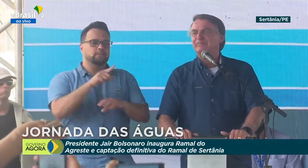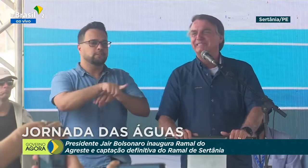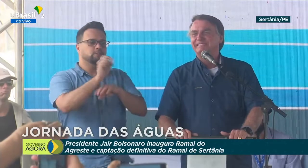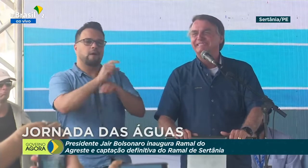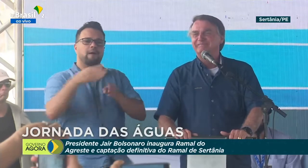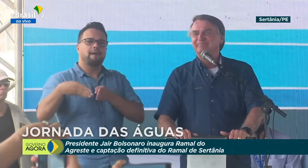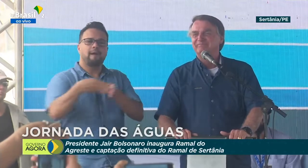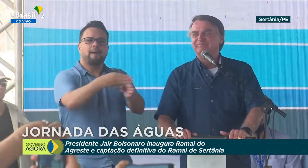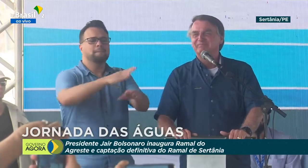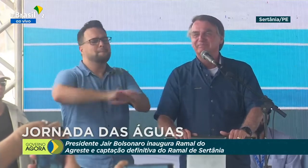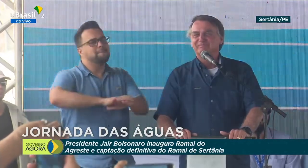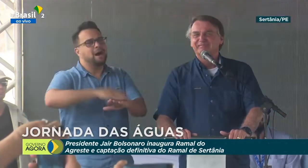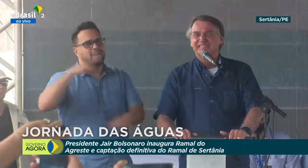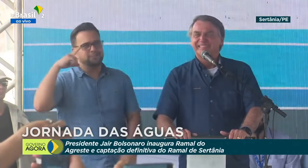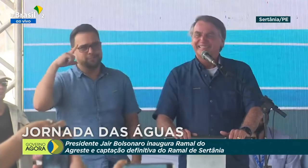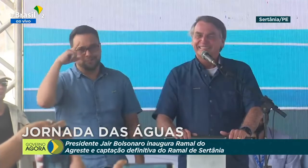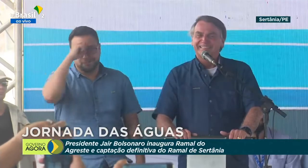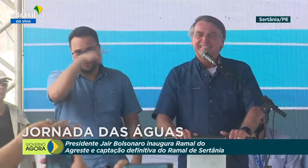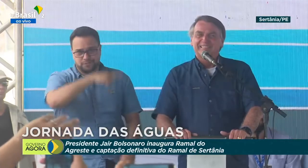difícil.